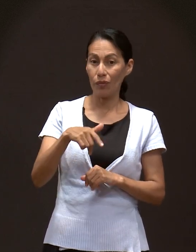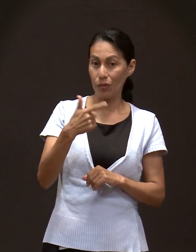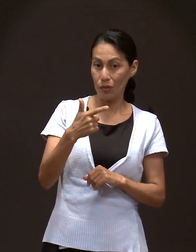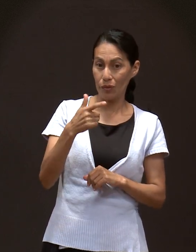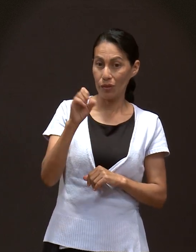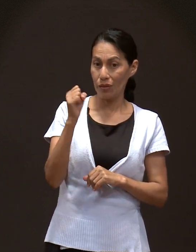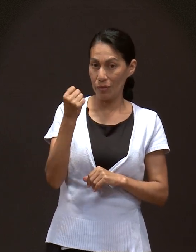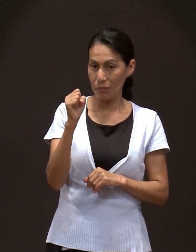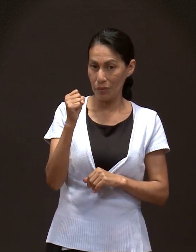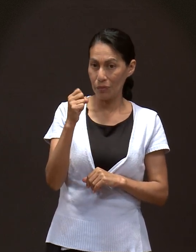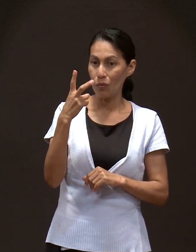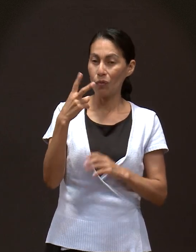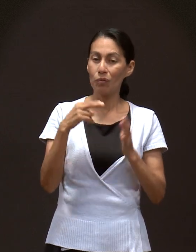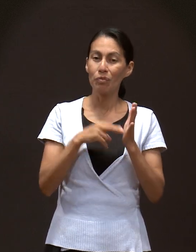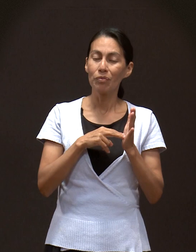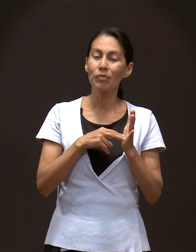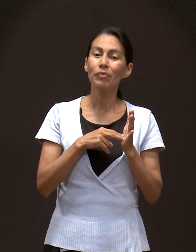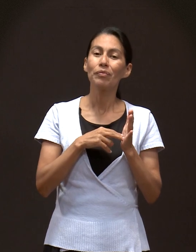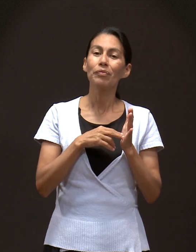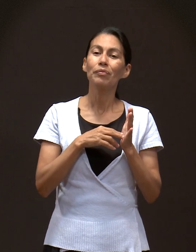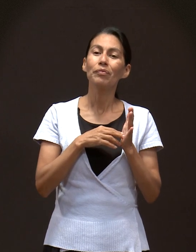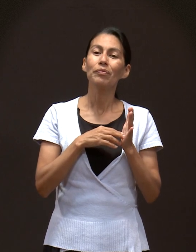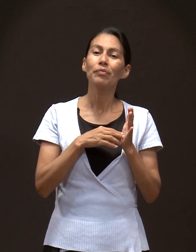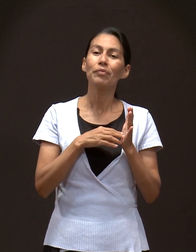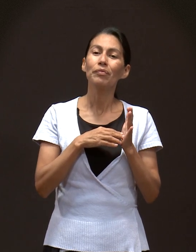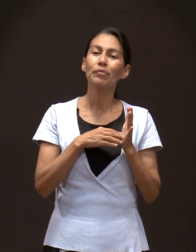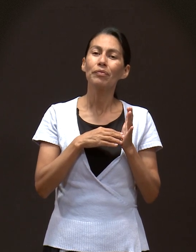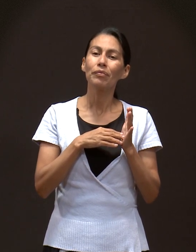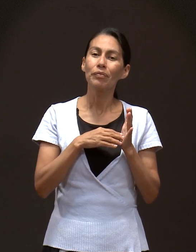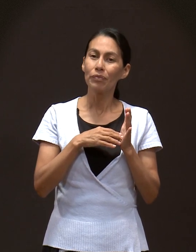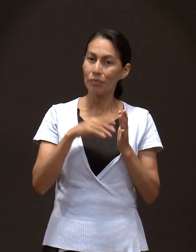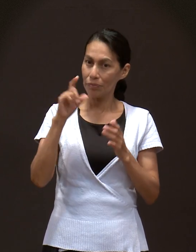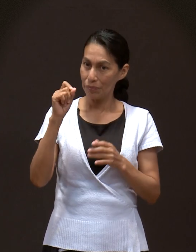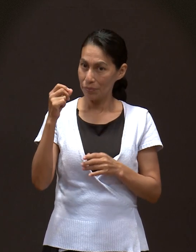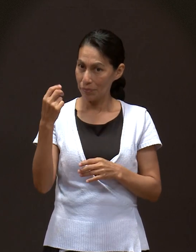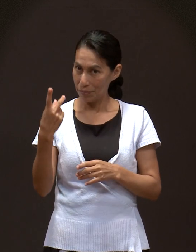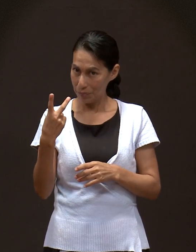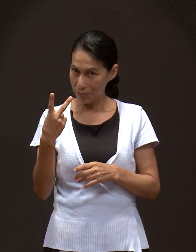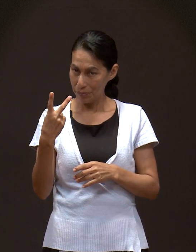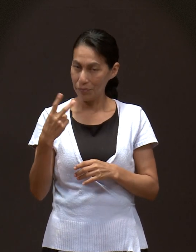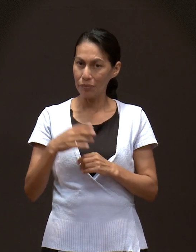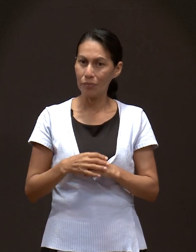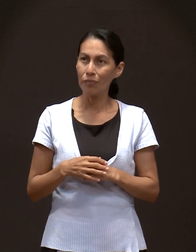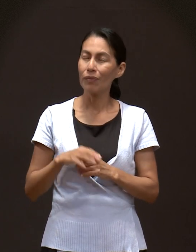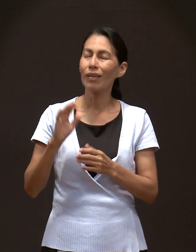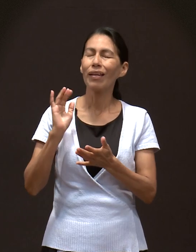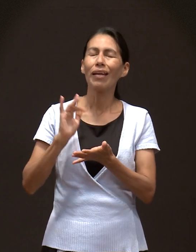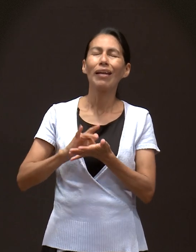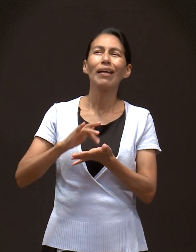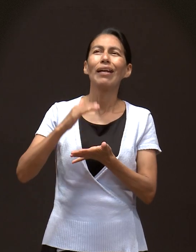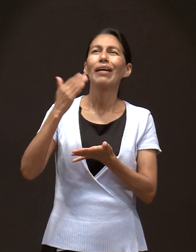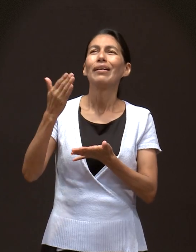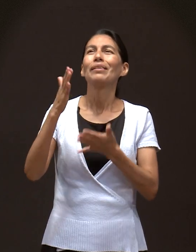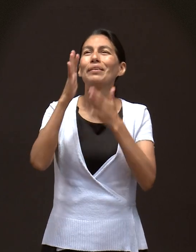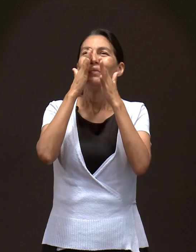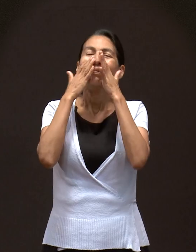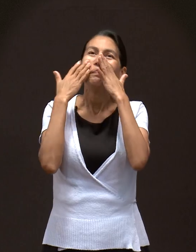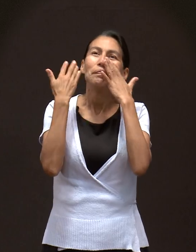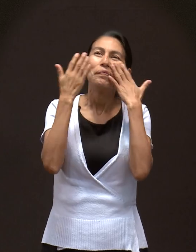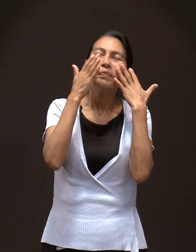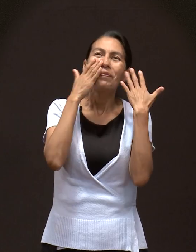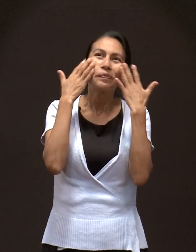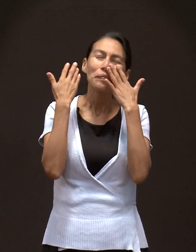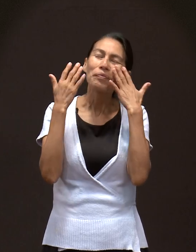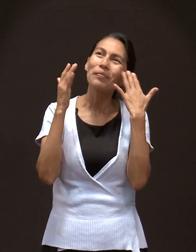de septiembre del 2022. Y yo dije, Señor, gracias, se me fueron mis lágrimas, pero yo